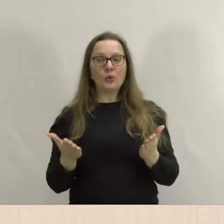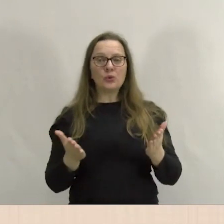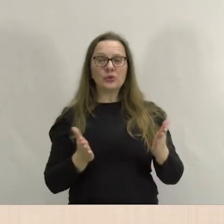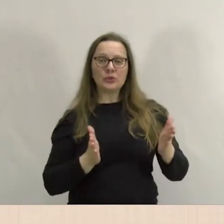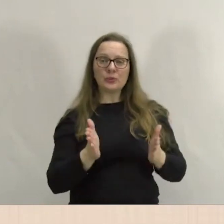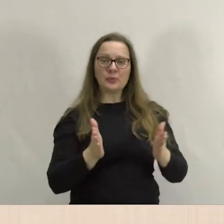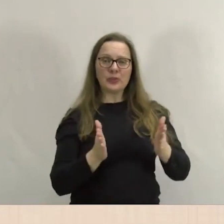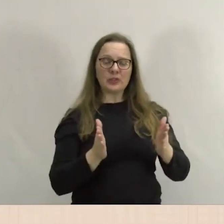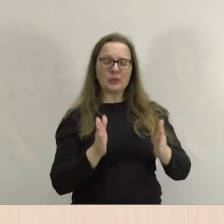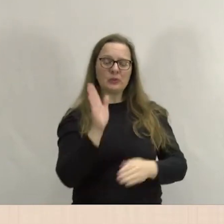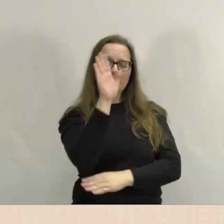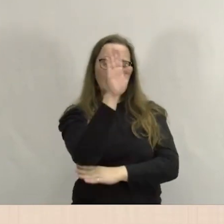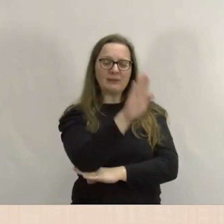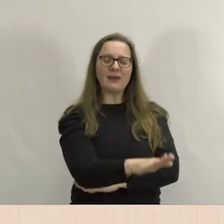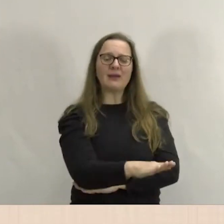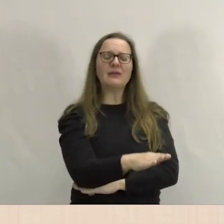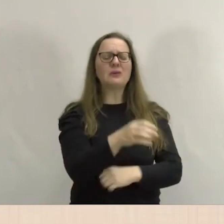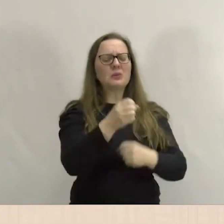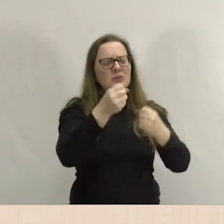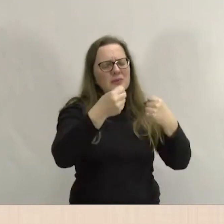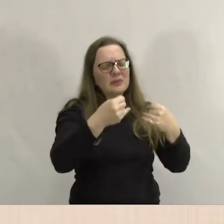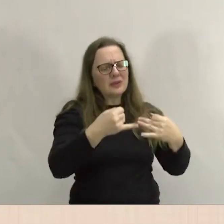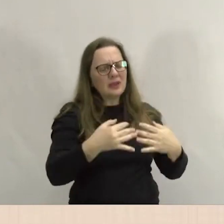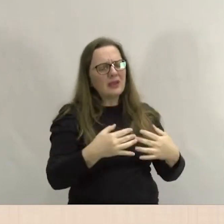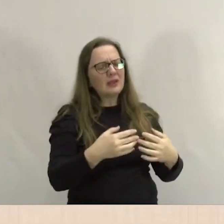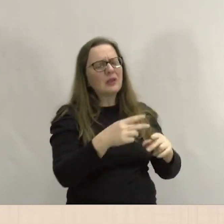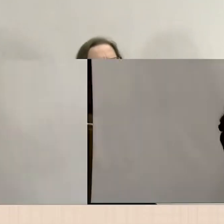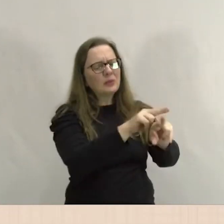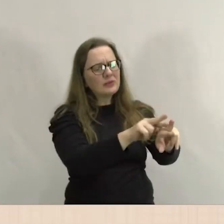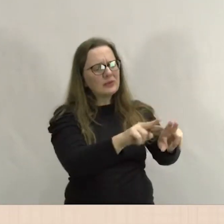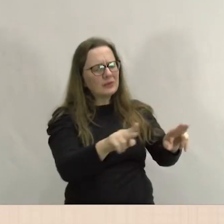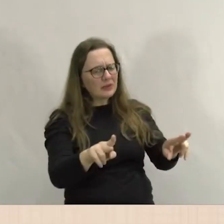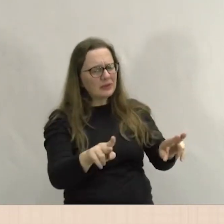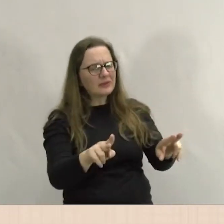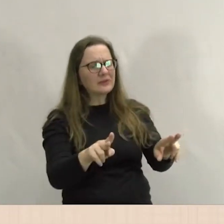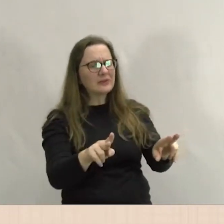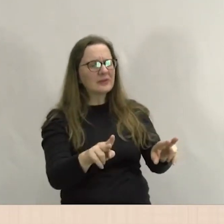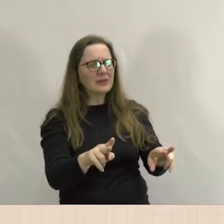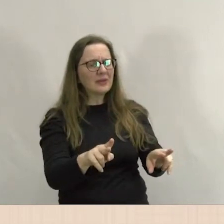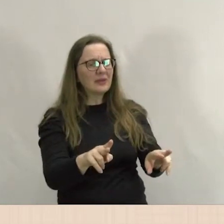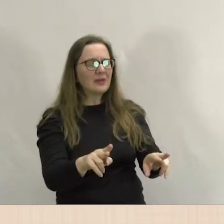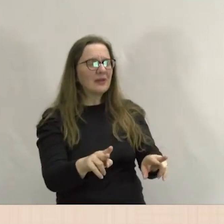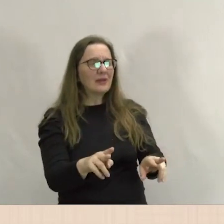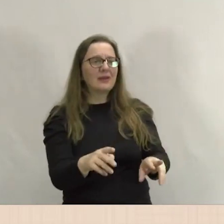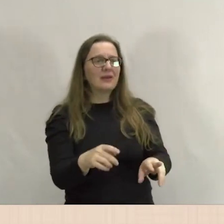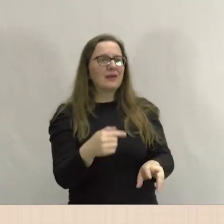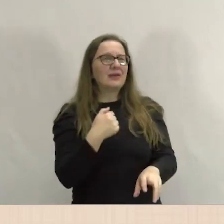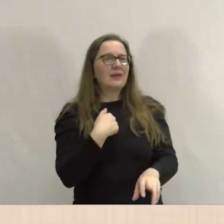eu não quero chegar no final do ministério, só tem um Timóteo.